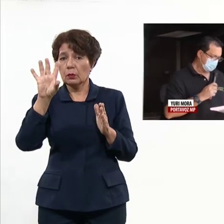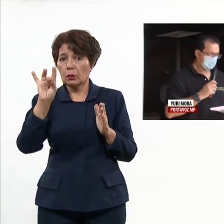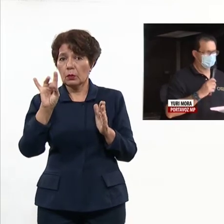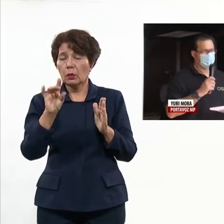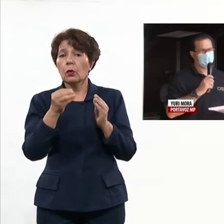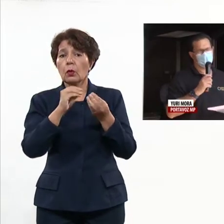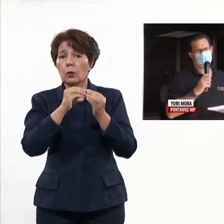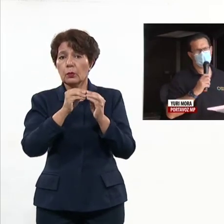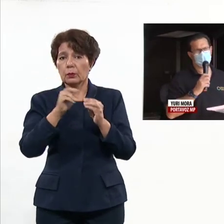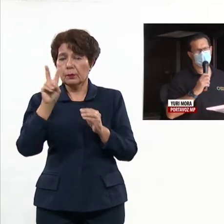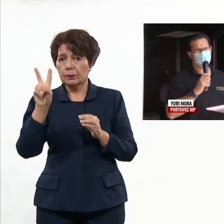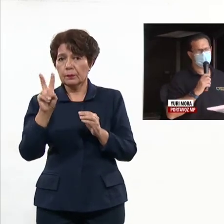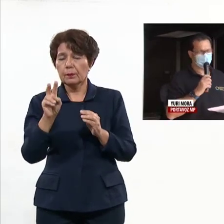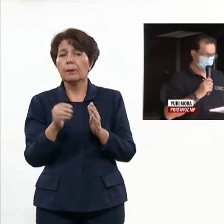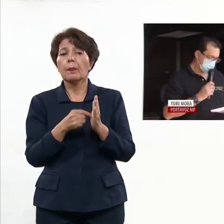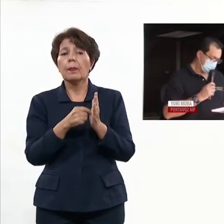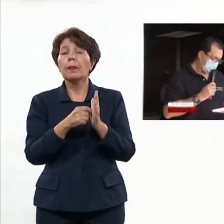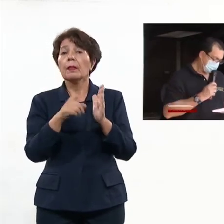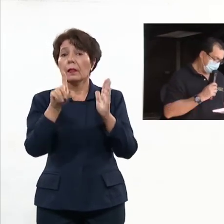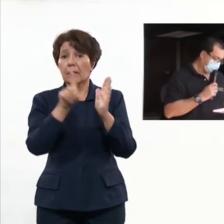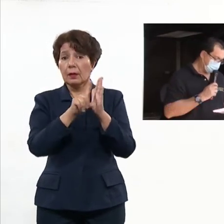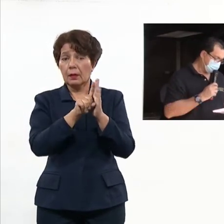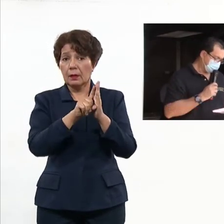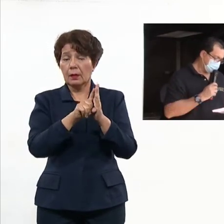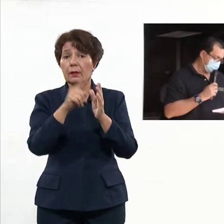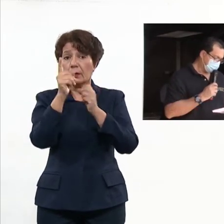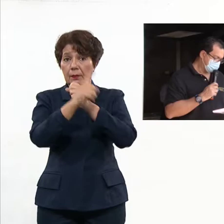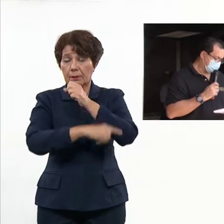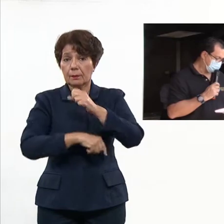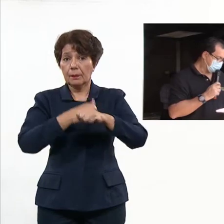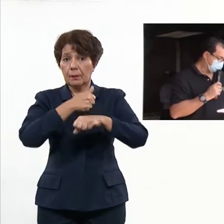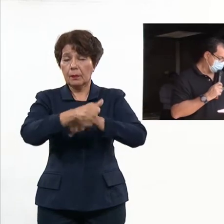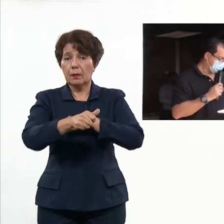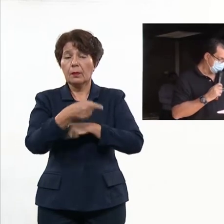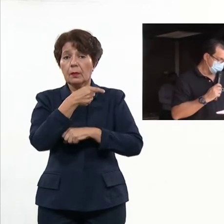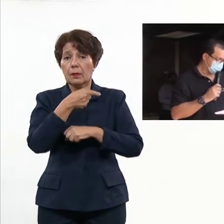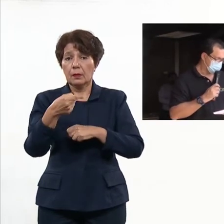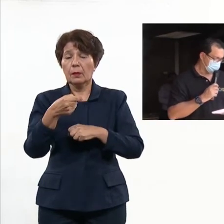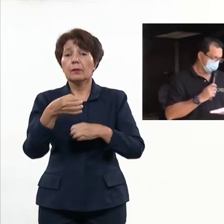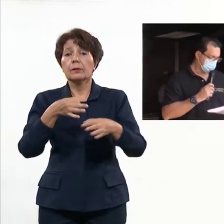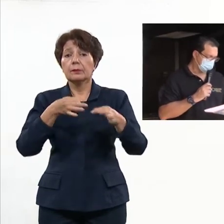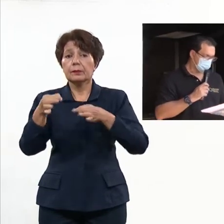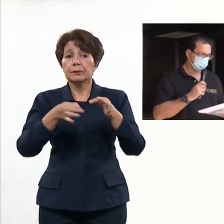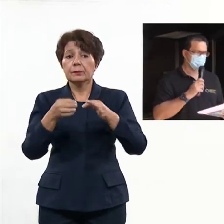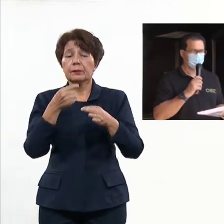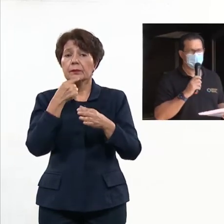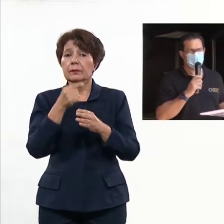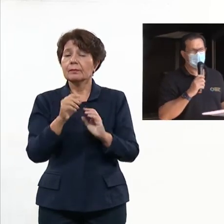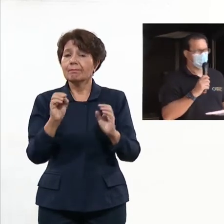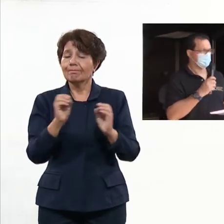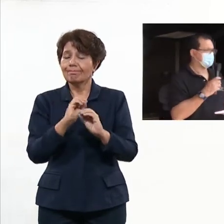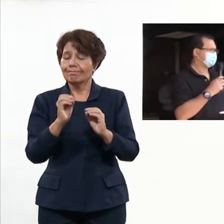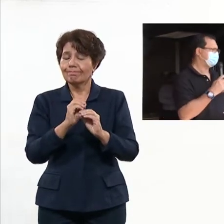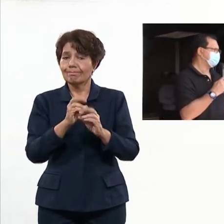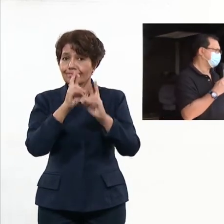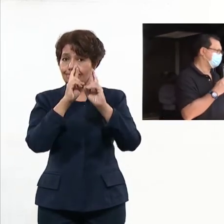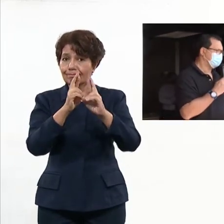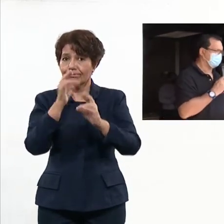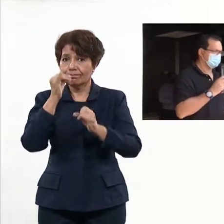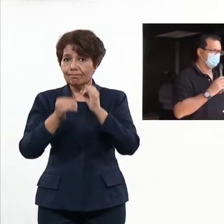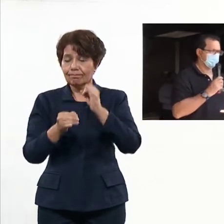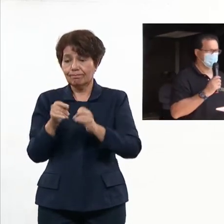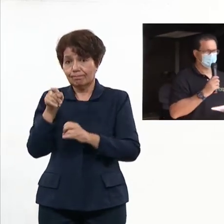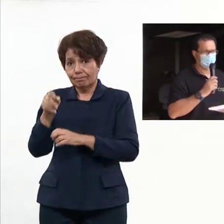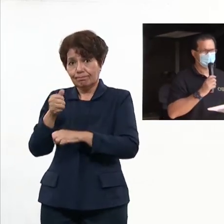2 del código procesal penal en donde se hace referencia a la posible expresión de la justicia por parte del